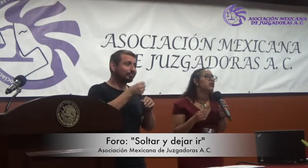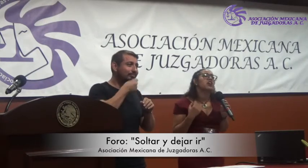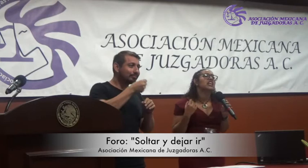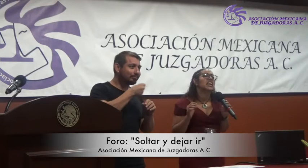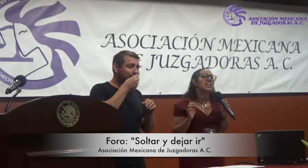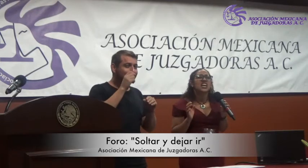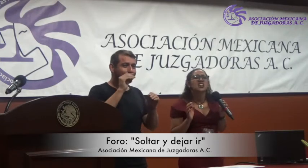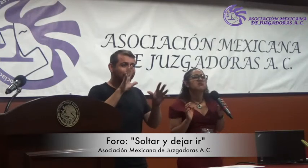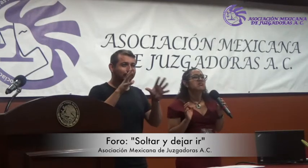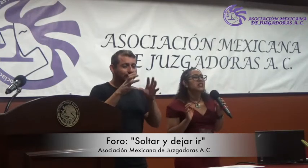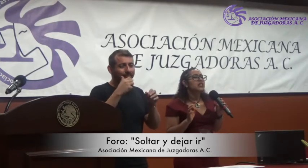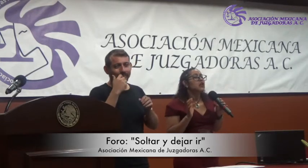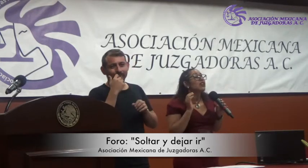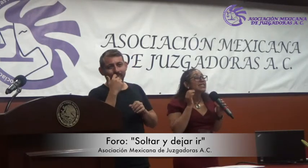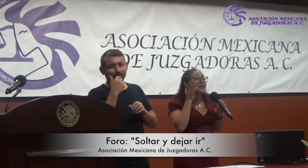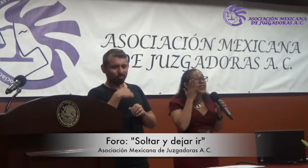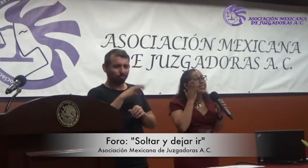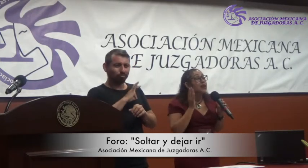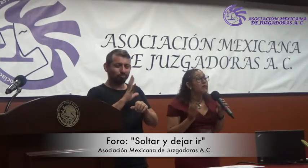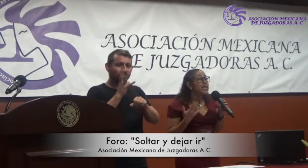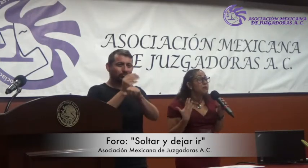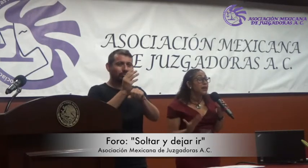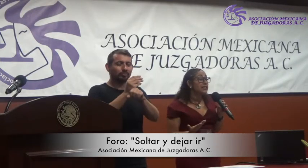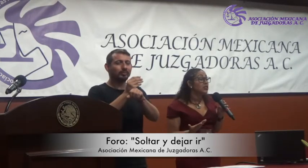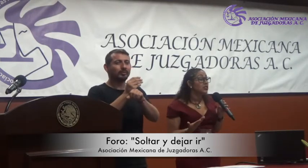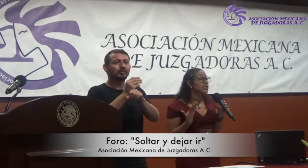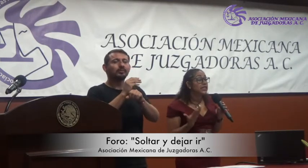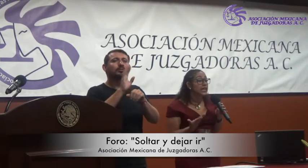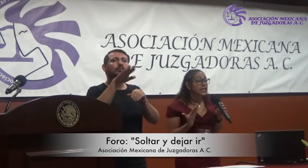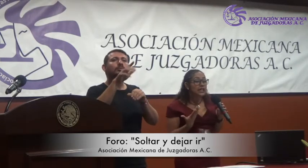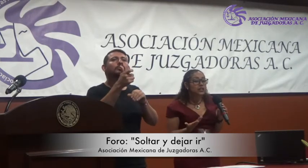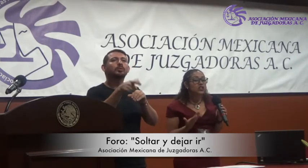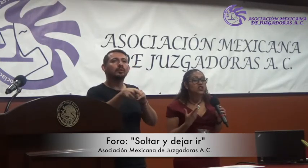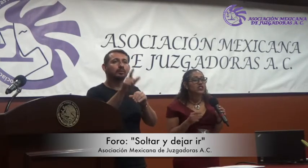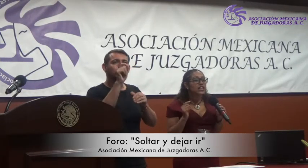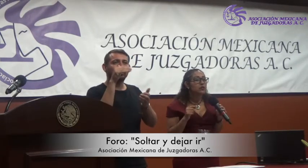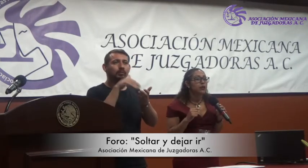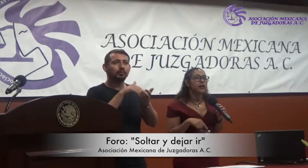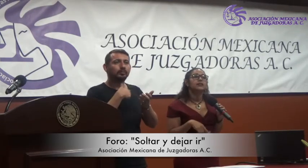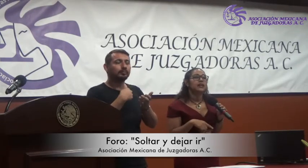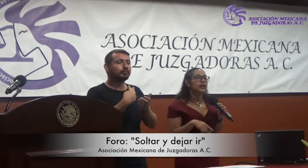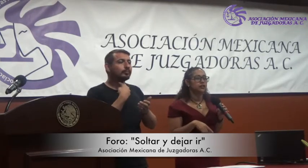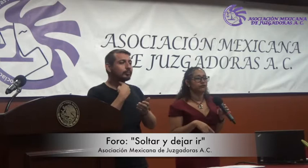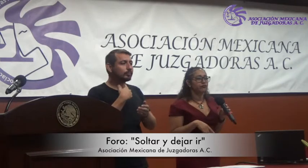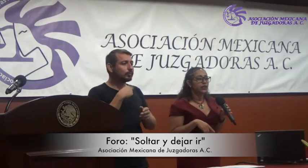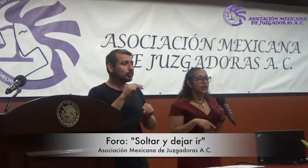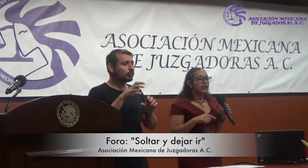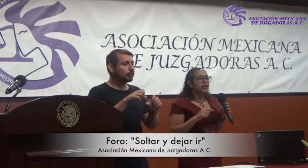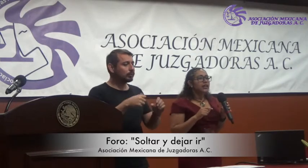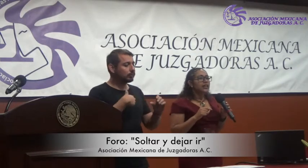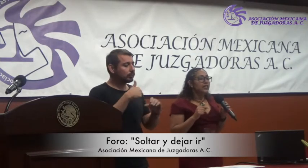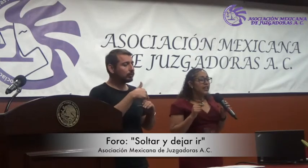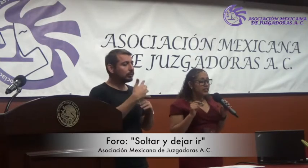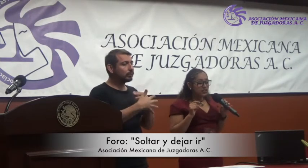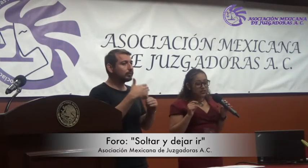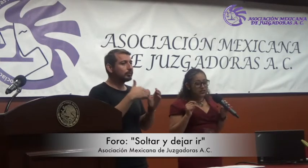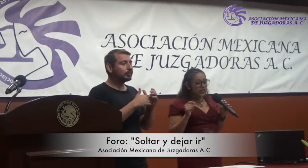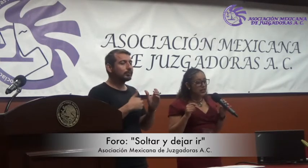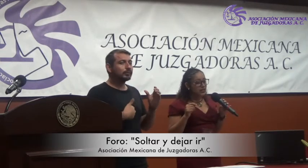yo lo puedo arreglar. Y cuesta 20 mil pesos, ni siquiera tienes lo suficiente para ese carro.